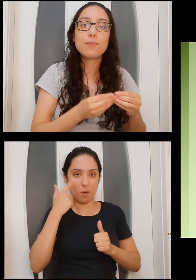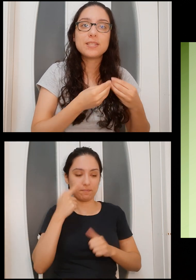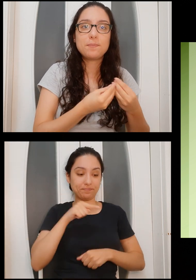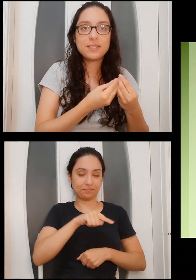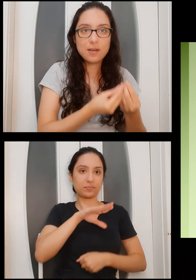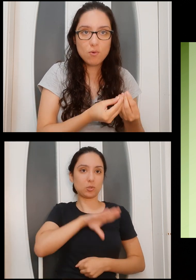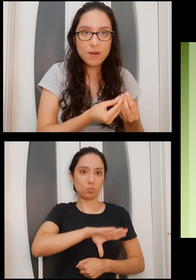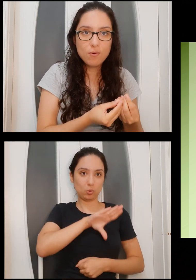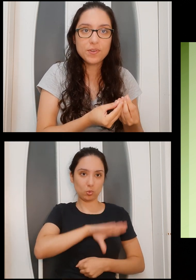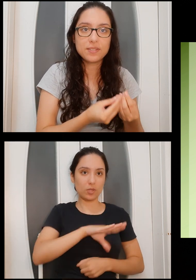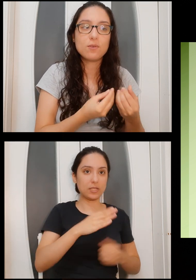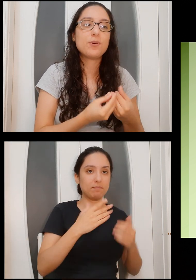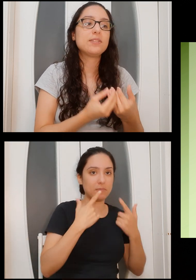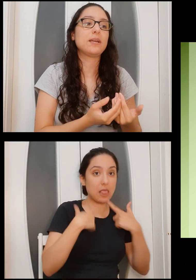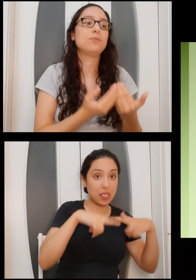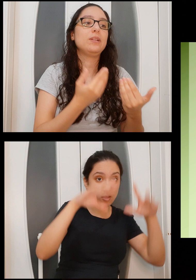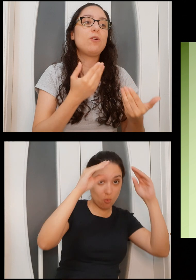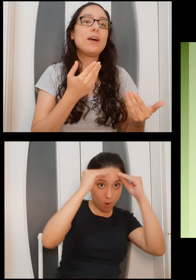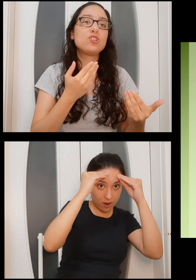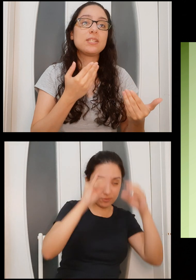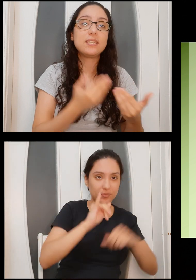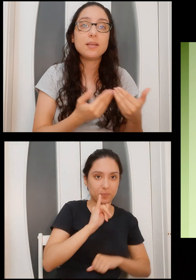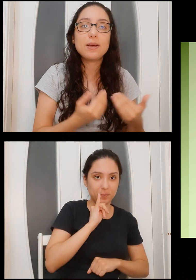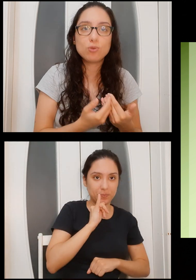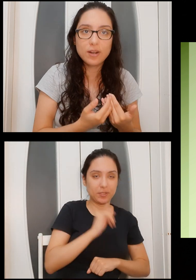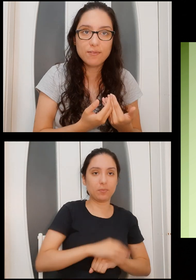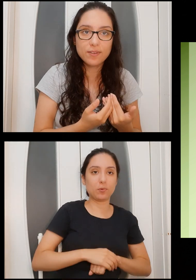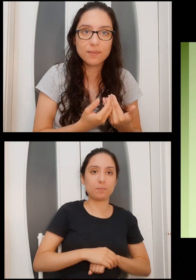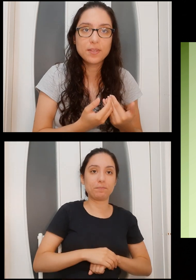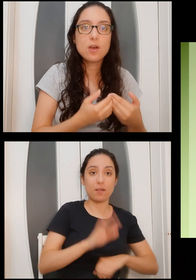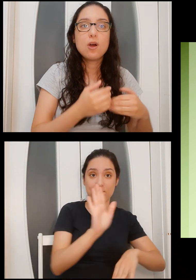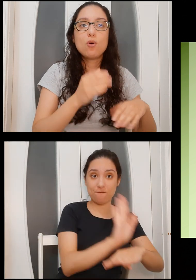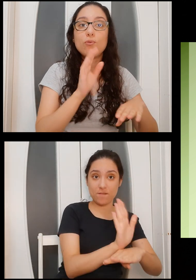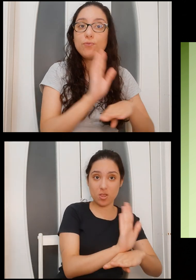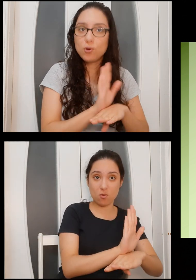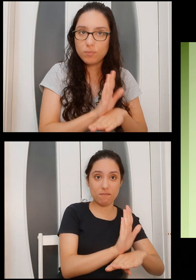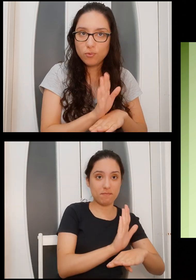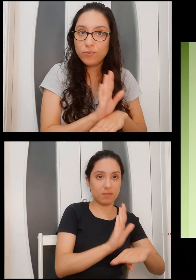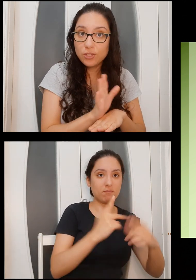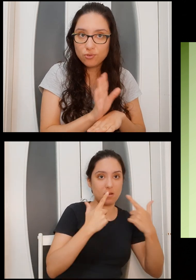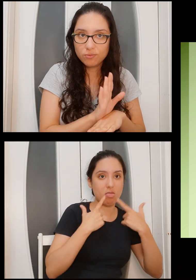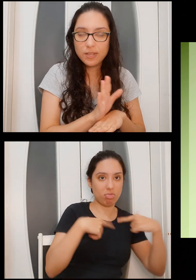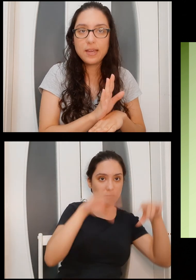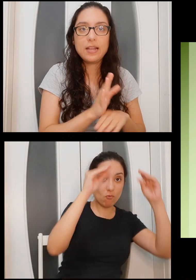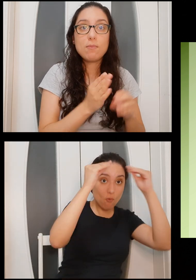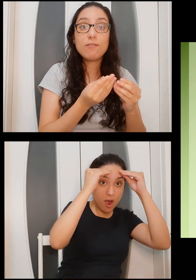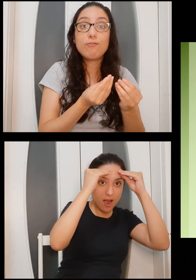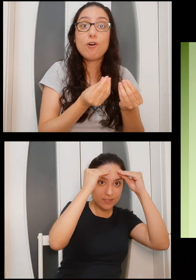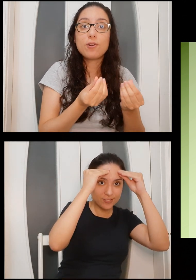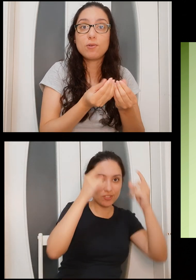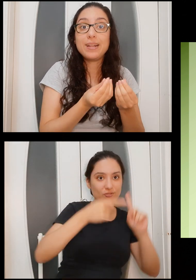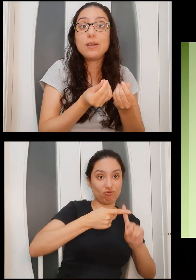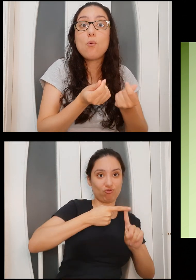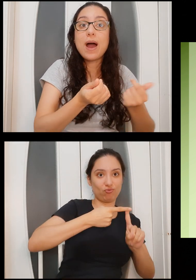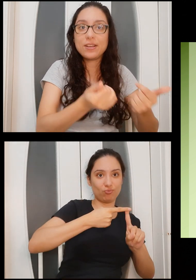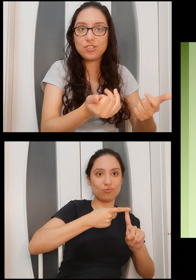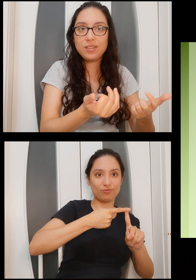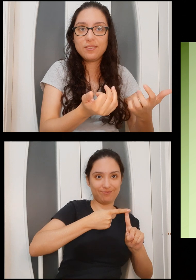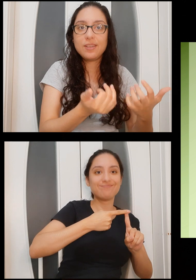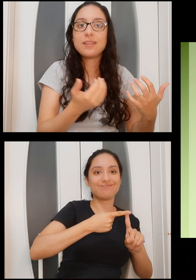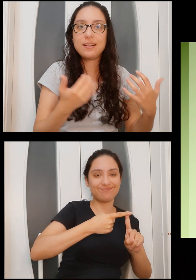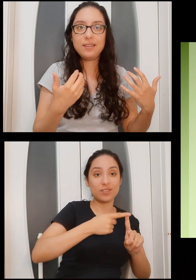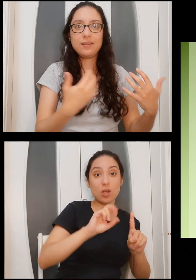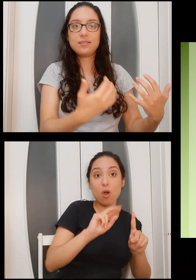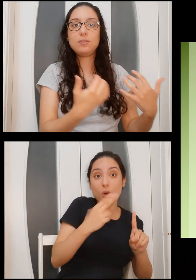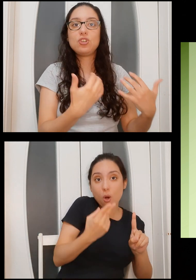é uma forma de expressar alguma coisa. Então, por exemplo, linguagem cinematográfica. O filme, o vídeo, né, ele é uma forma, uma